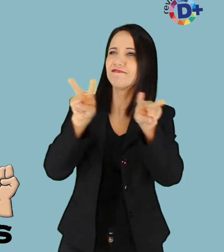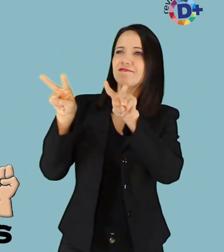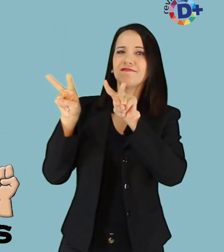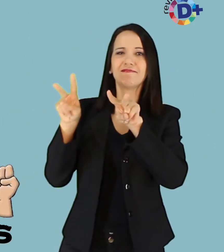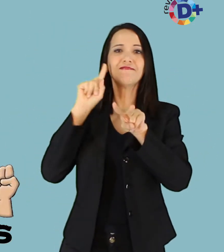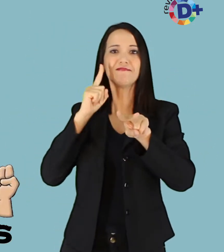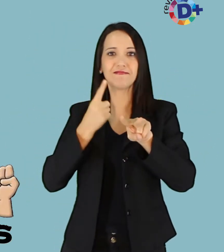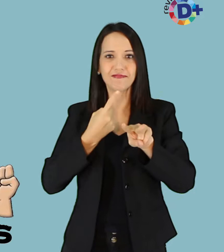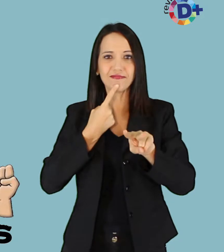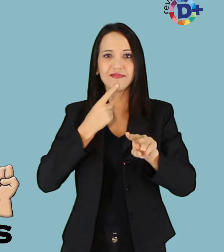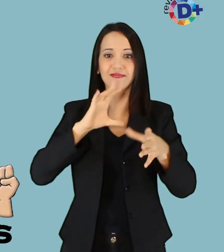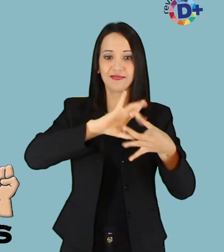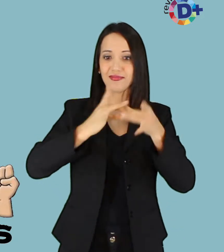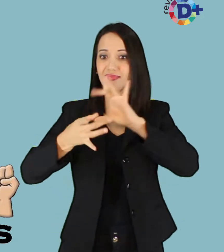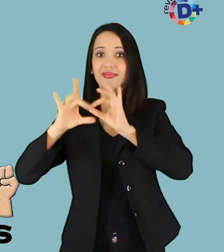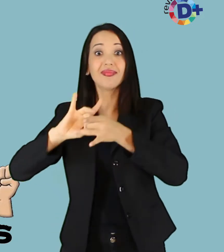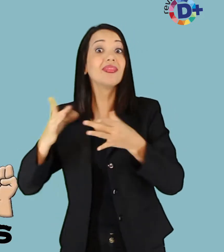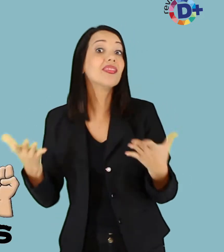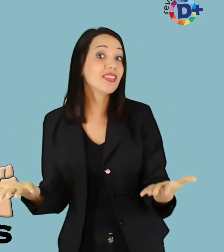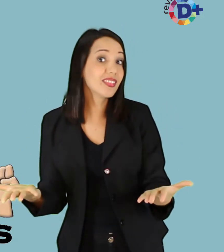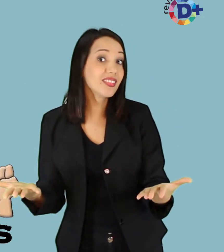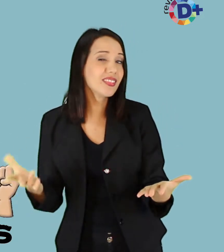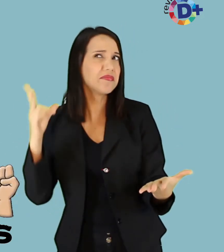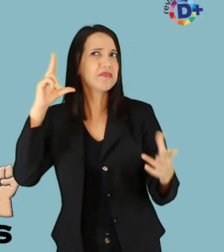Já ouvimos falar de surdo-olimpíadas?